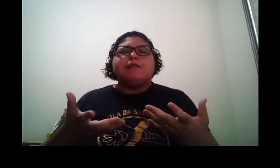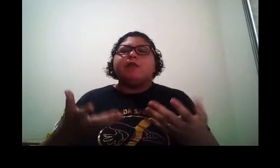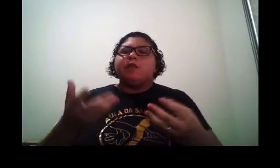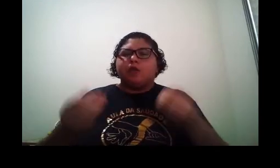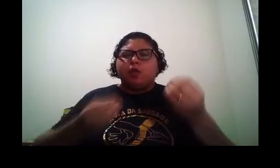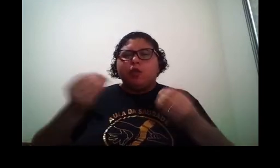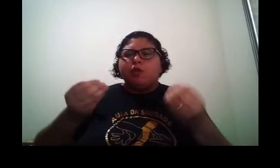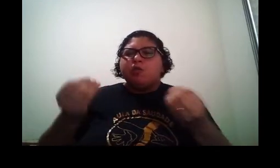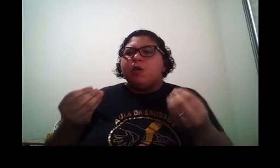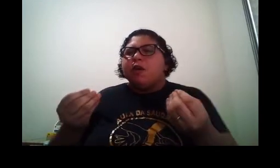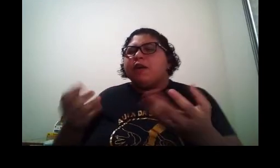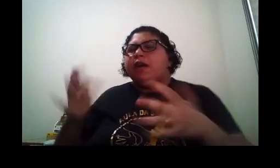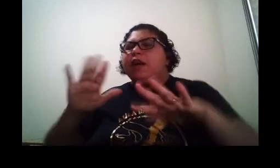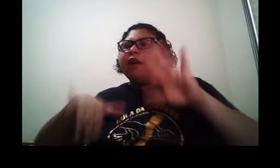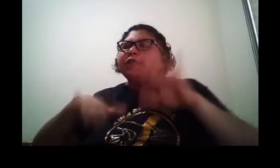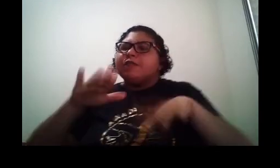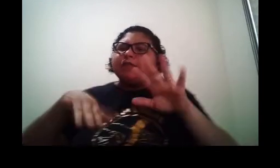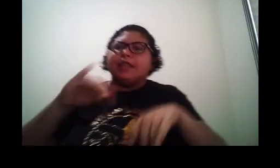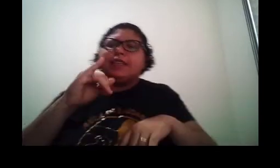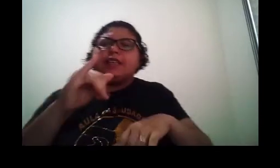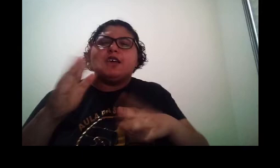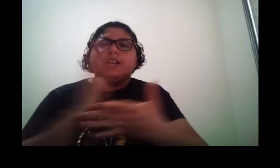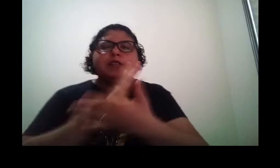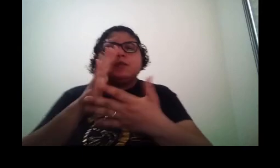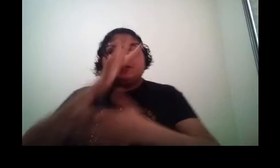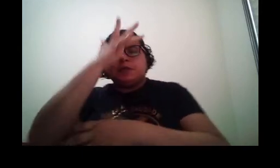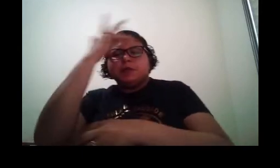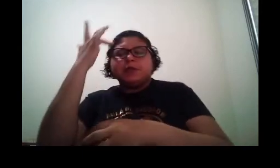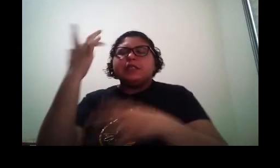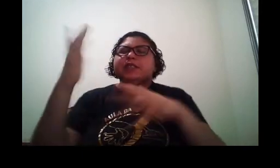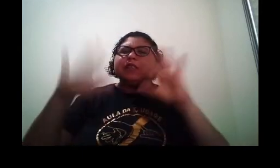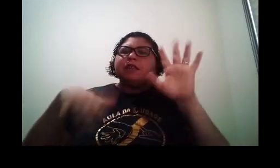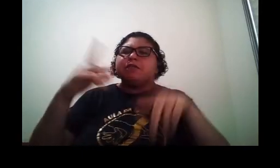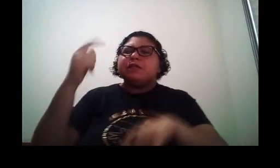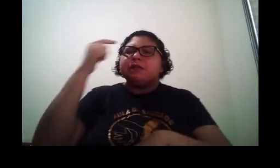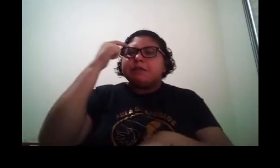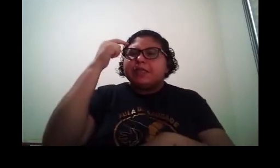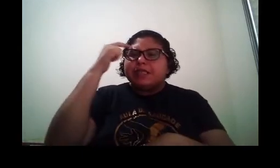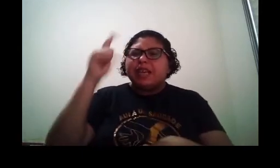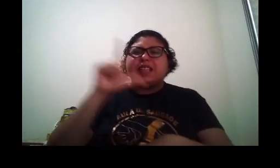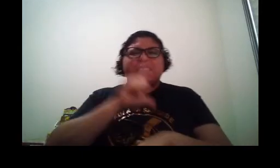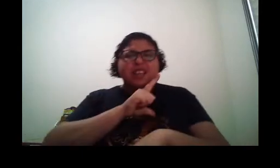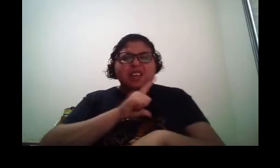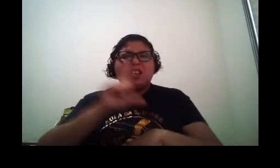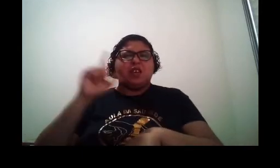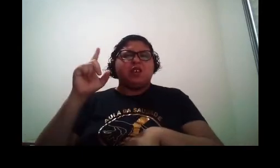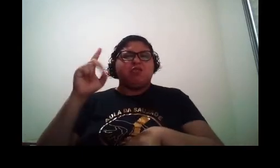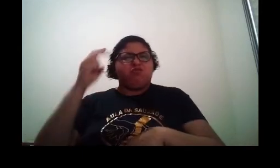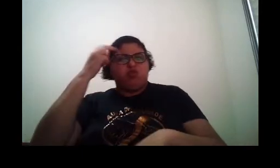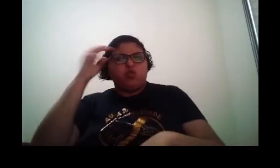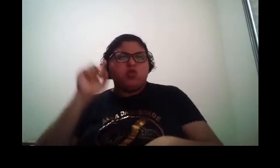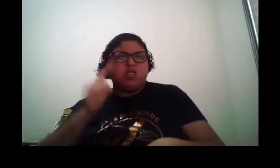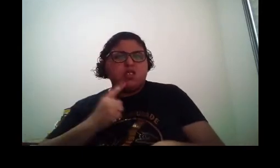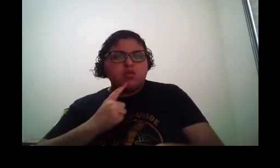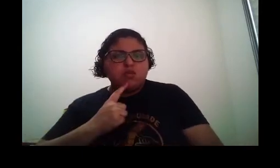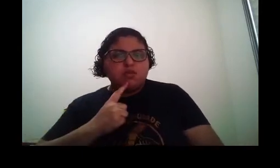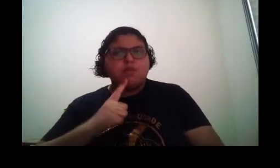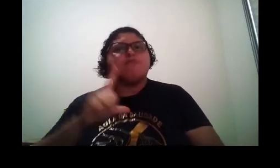como eu falei para vocês, né, voltando ao que a gente estava discutindo, muitas pessoas elas se questionam se existe realmente a